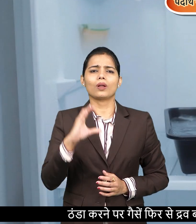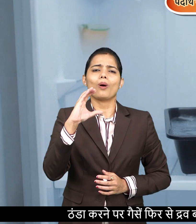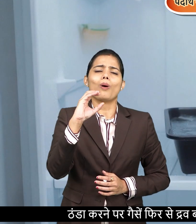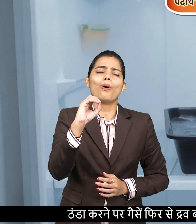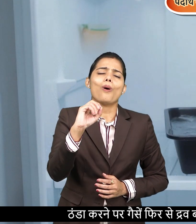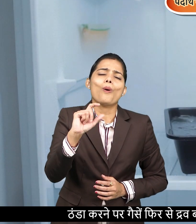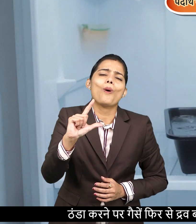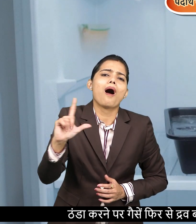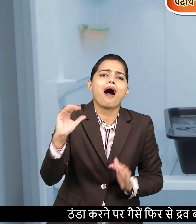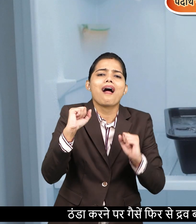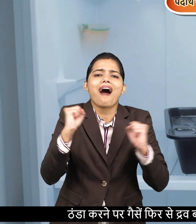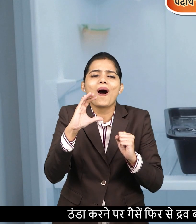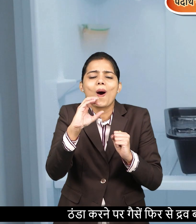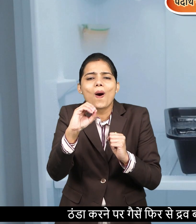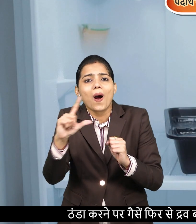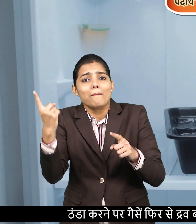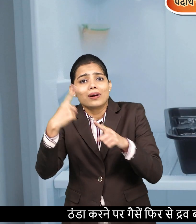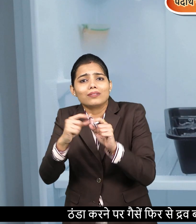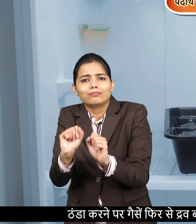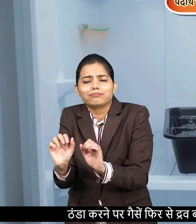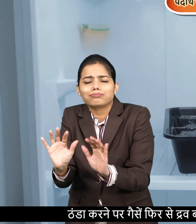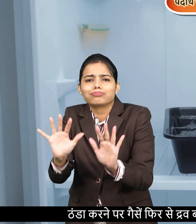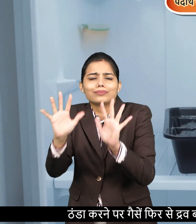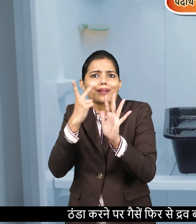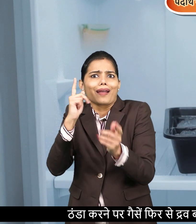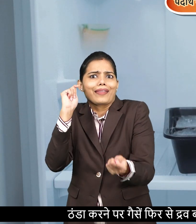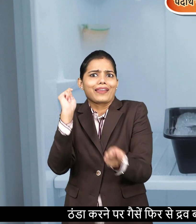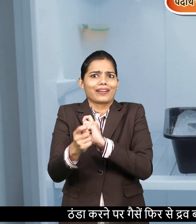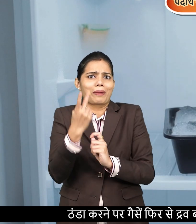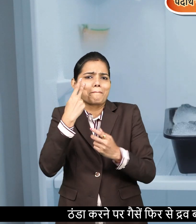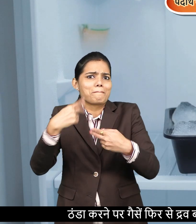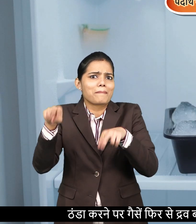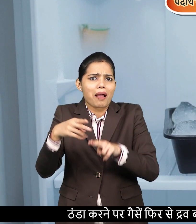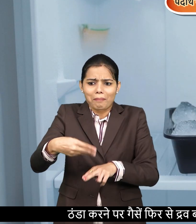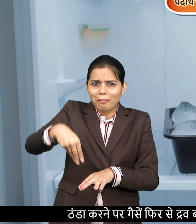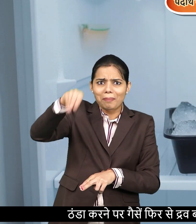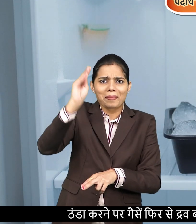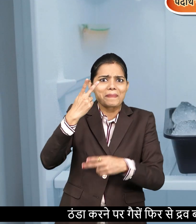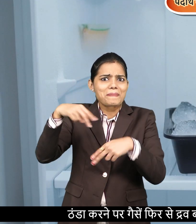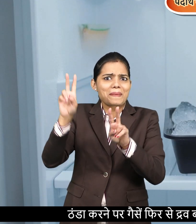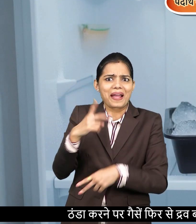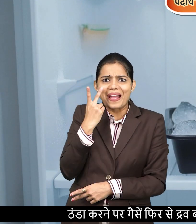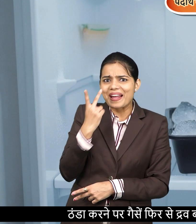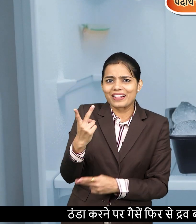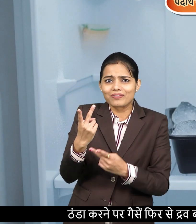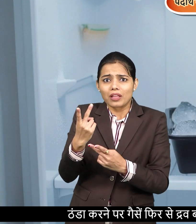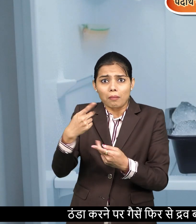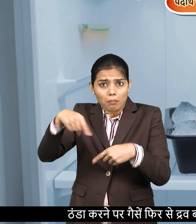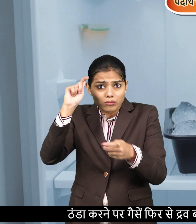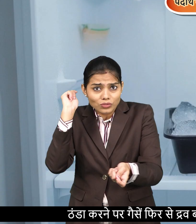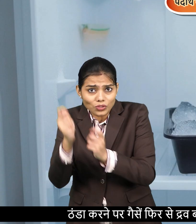ठंडा करने पर गैसें फिर से द्रव बन जाती है और द्रव ठंडा होकर ठोस बन जाते हैं।